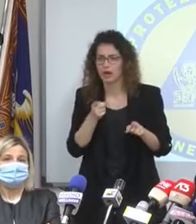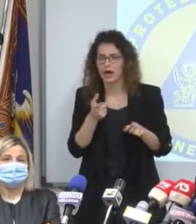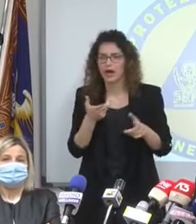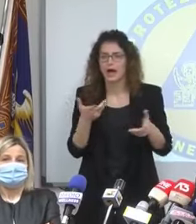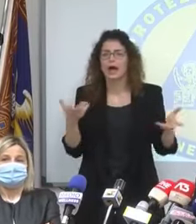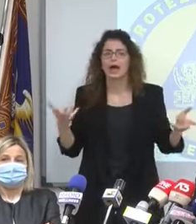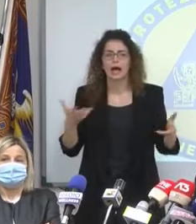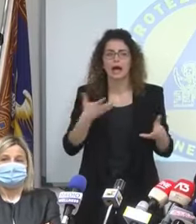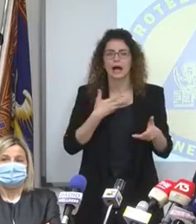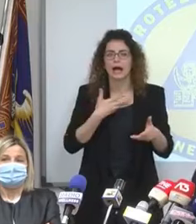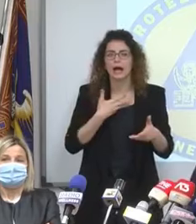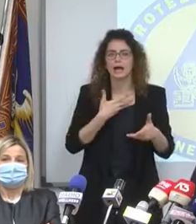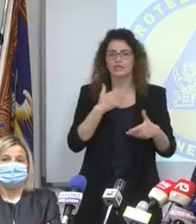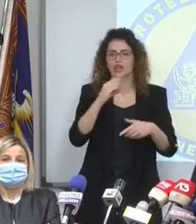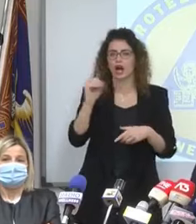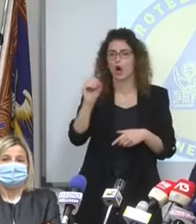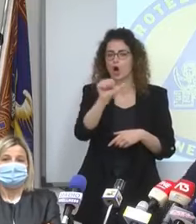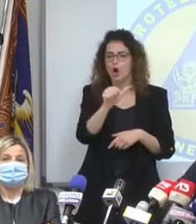OSS che hanno 20 anni.